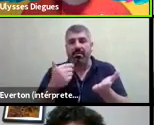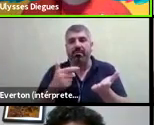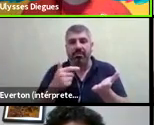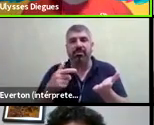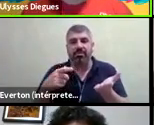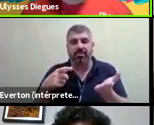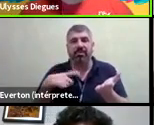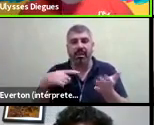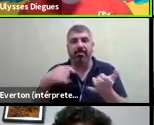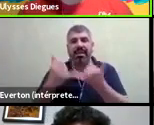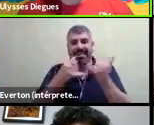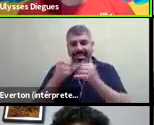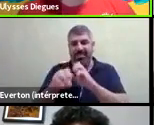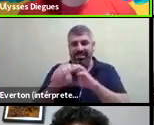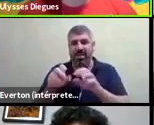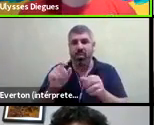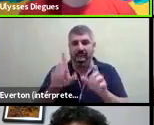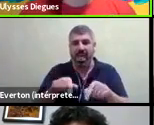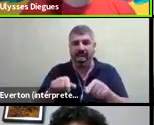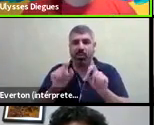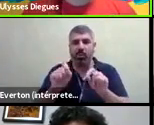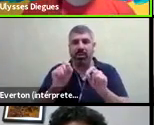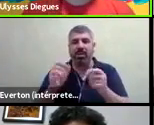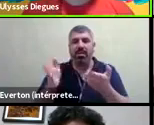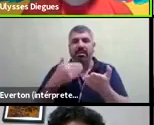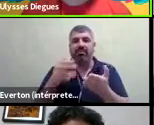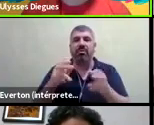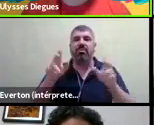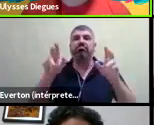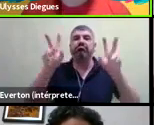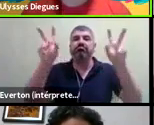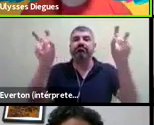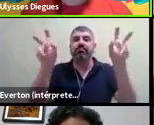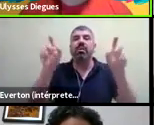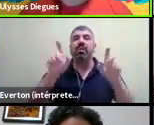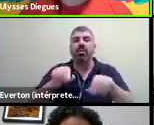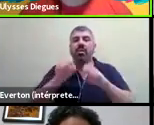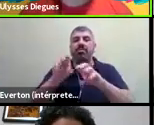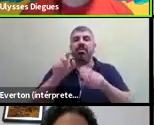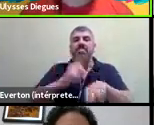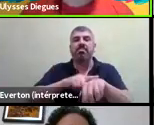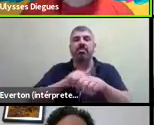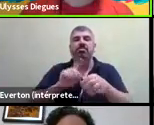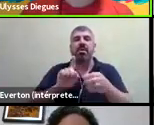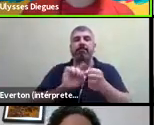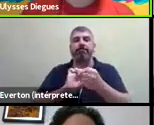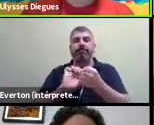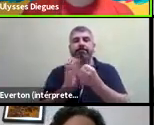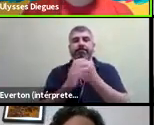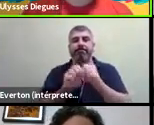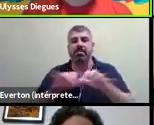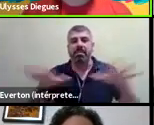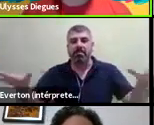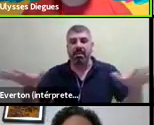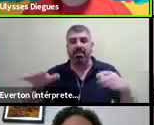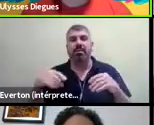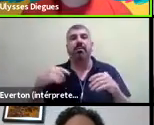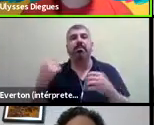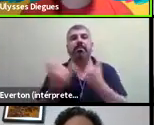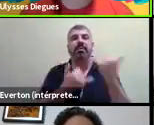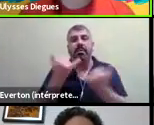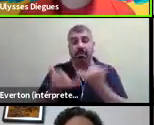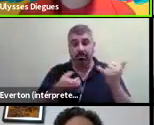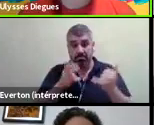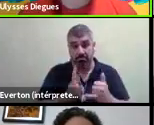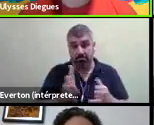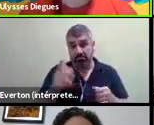Brincada da Educação. Então, um livro intitulado Educação em Tempos de Pandemia, Brincando com o Mundo Possível, pela editora Pontes. Logo, logo